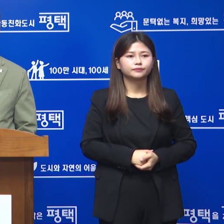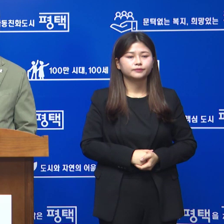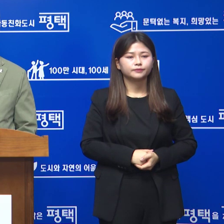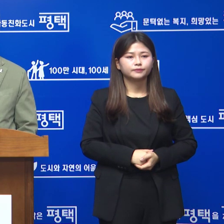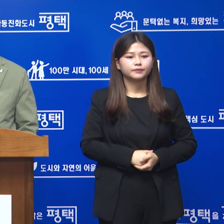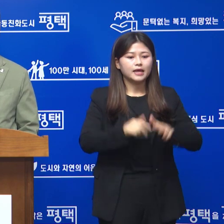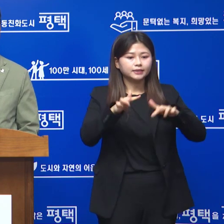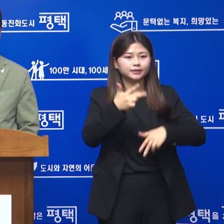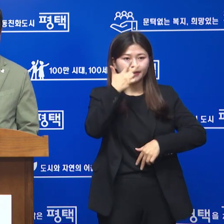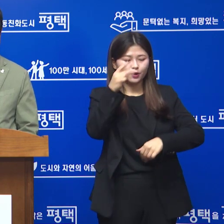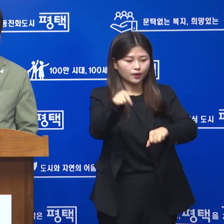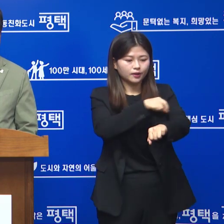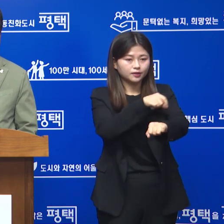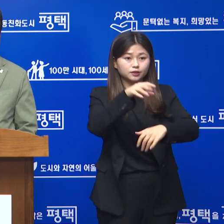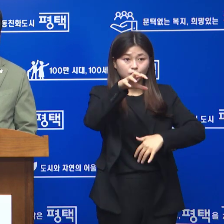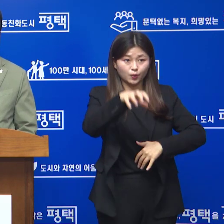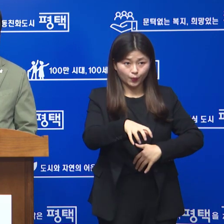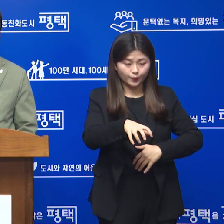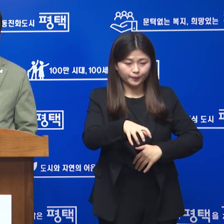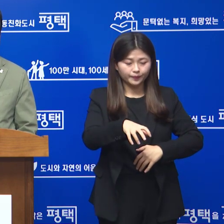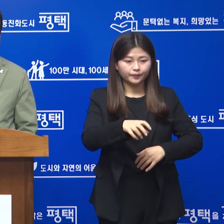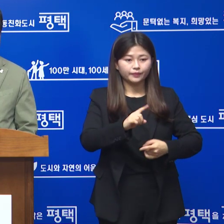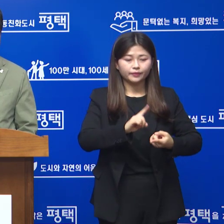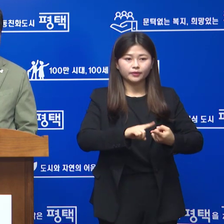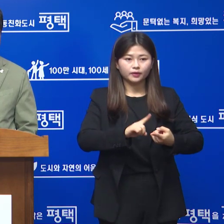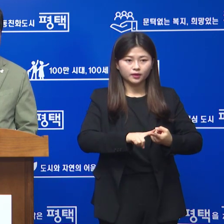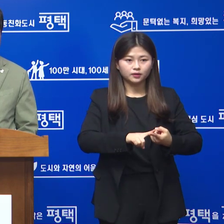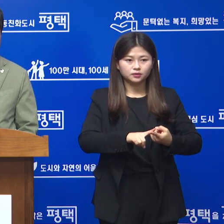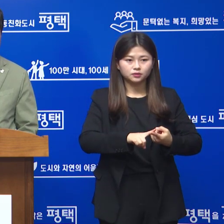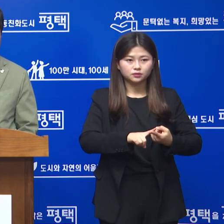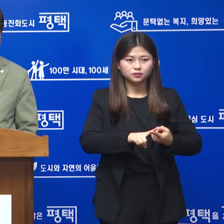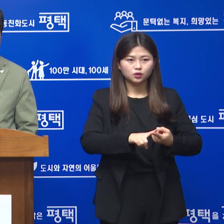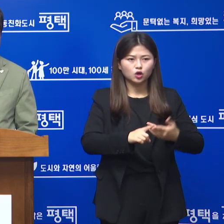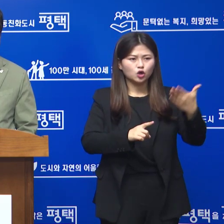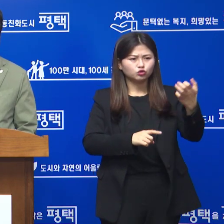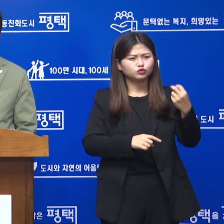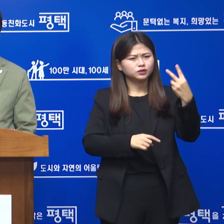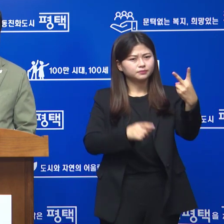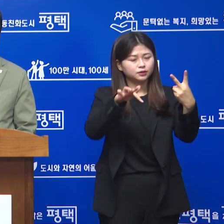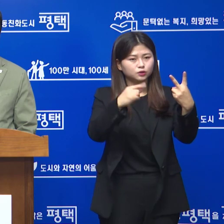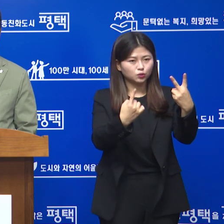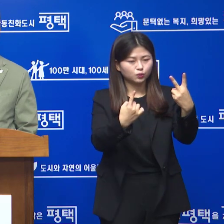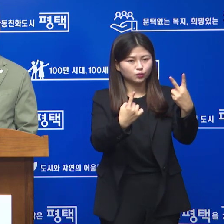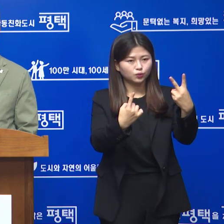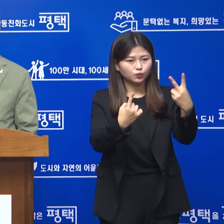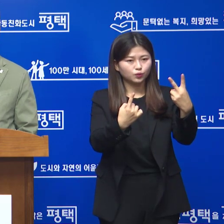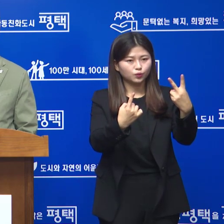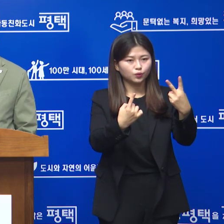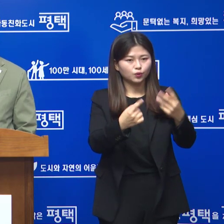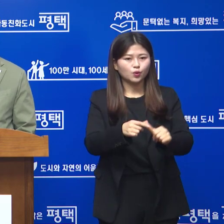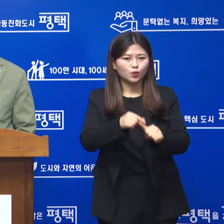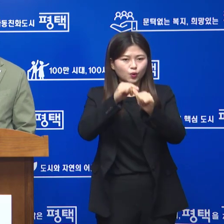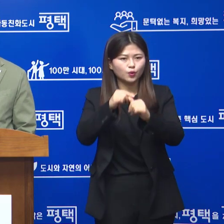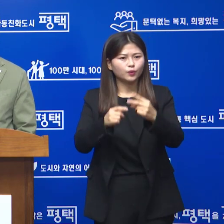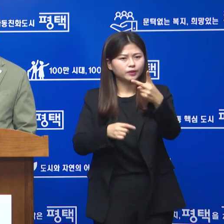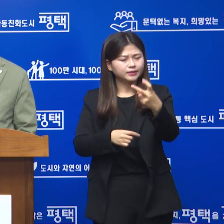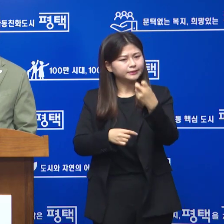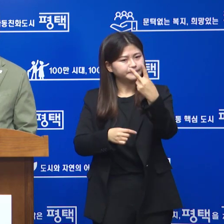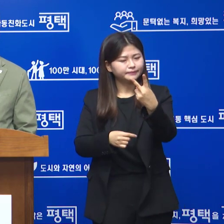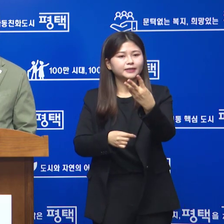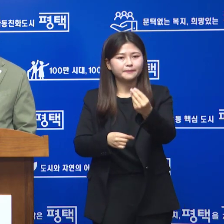그 특화단지 조성으로 해서 저희들이 생산 유발은 한 92조 원, 고용 유발은 한 22만 명 될